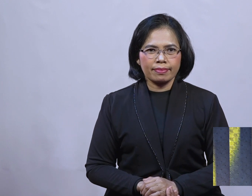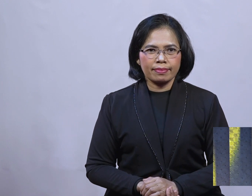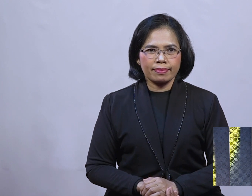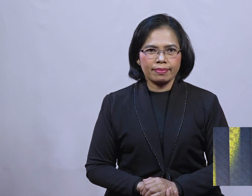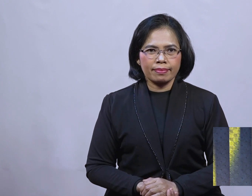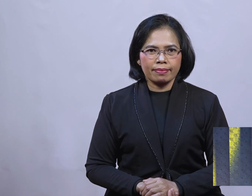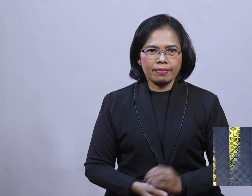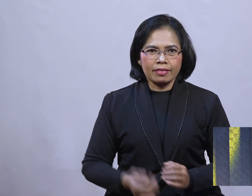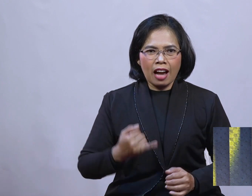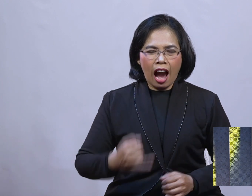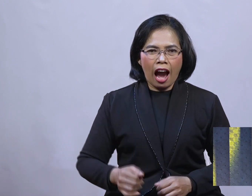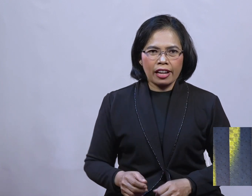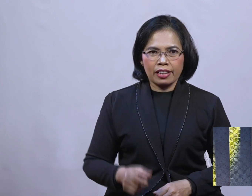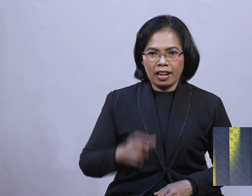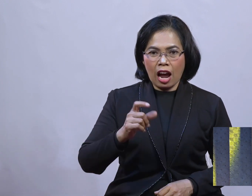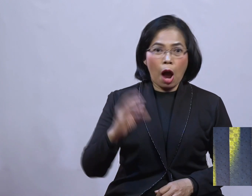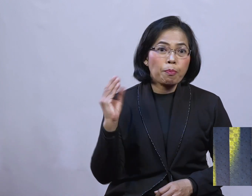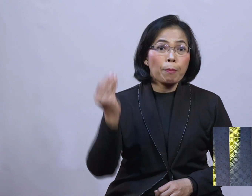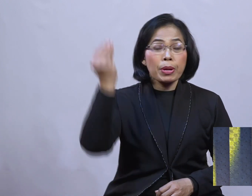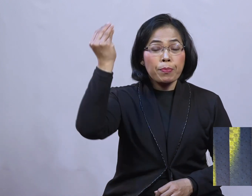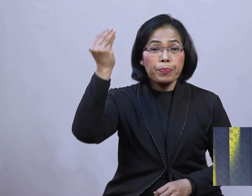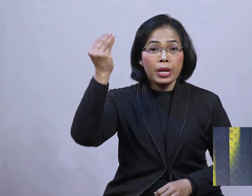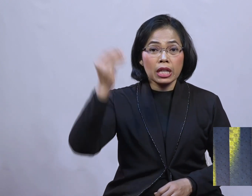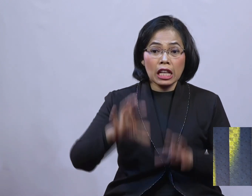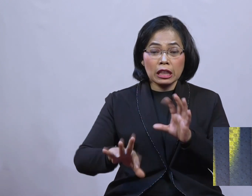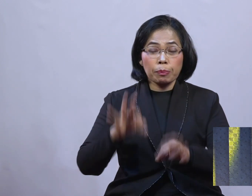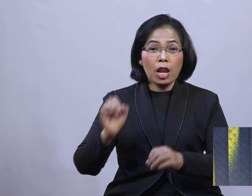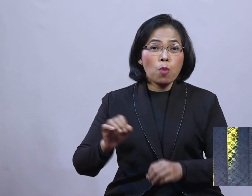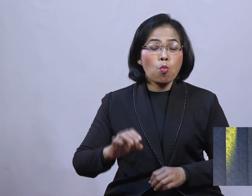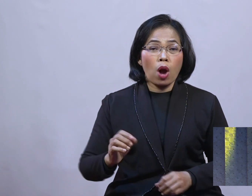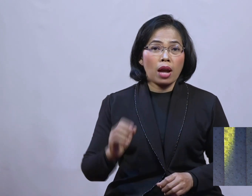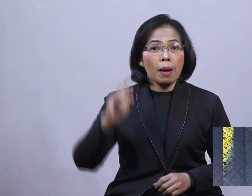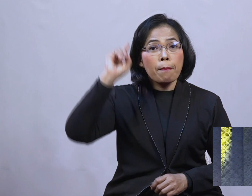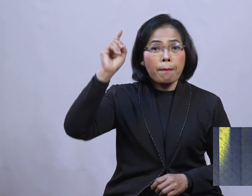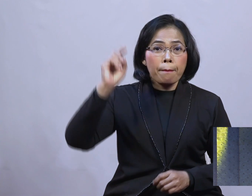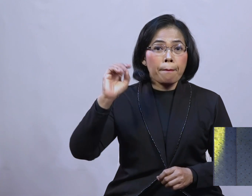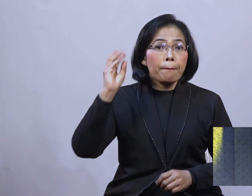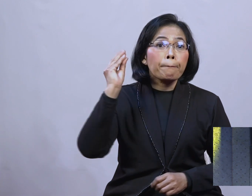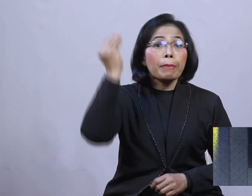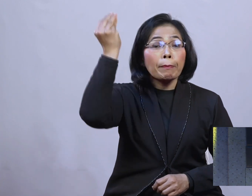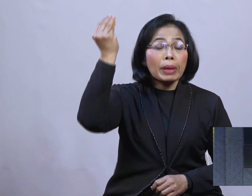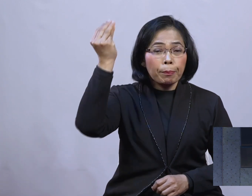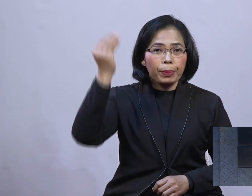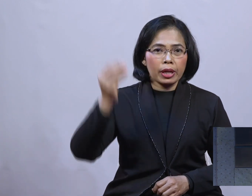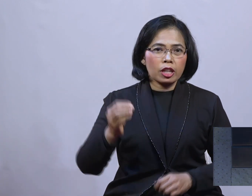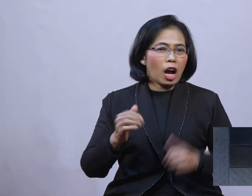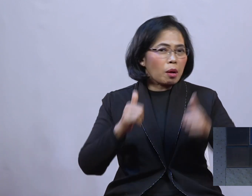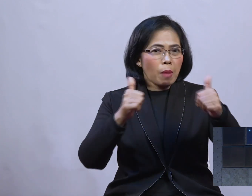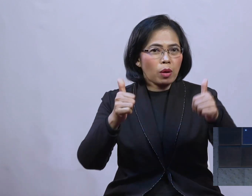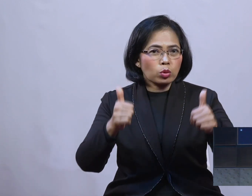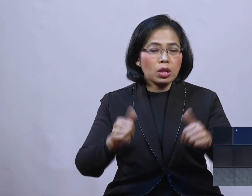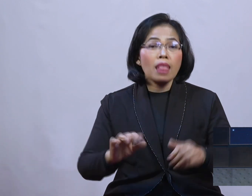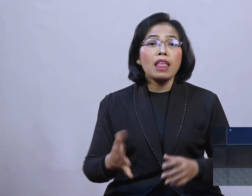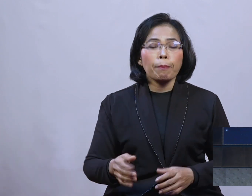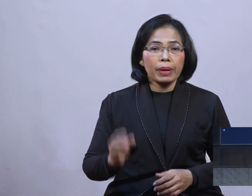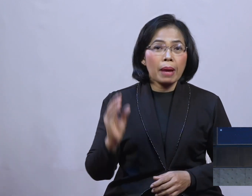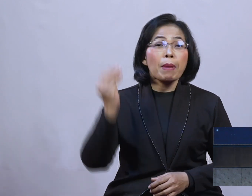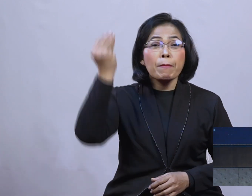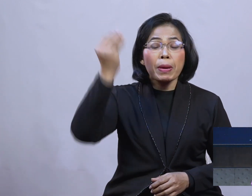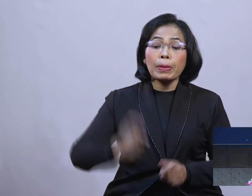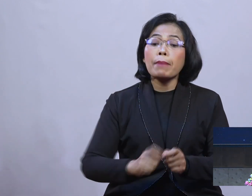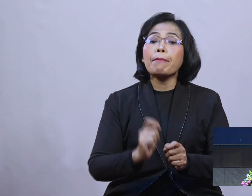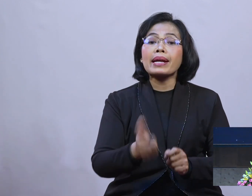Hai jadi aja deh pemimpin yang terpilih bukan pemimpin yang berkualitas hai hai pemimpin yang bisa bayar